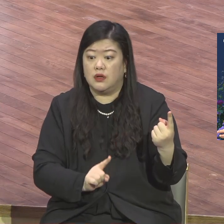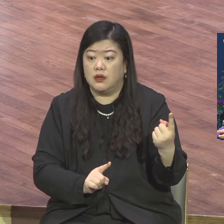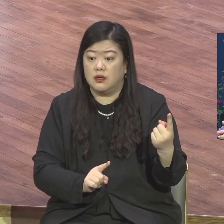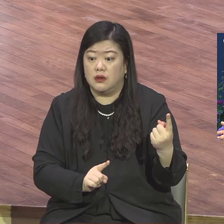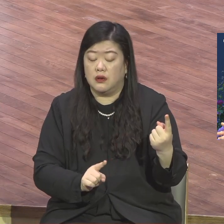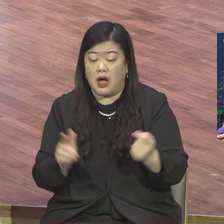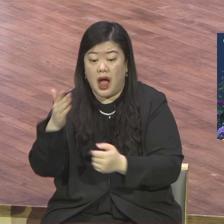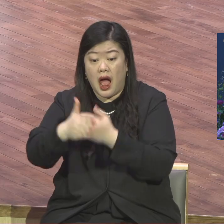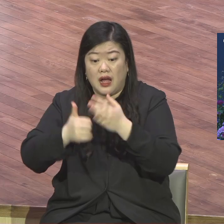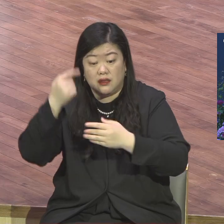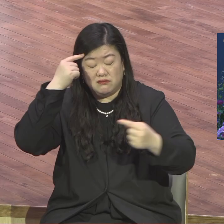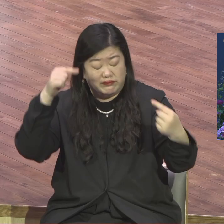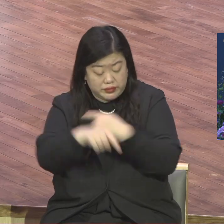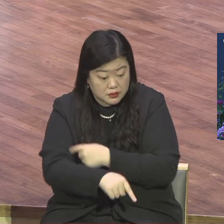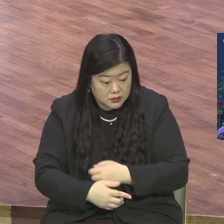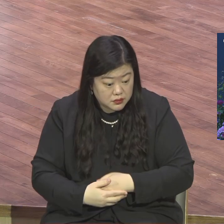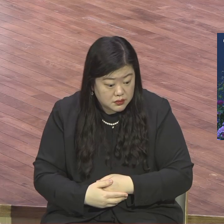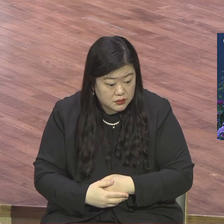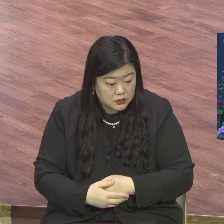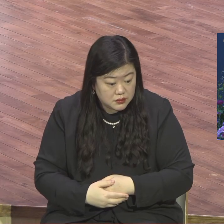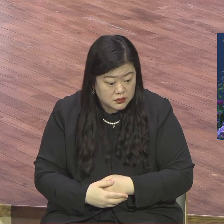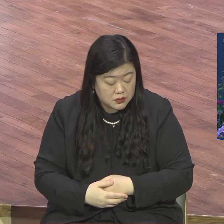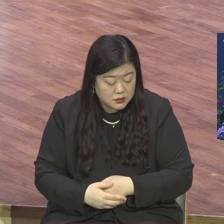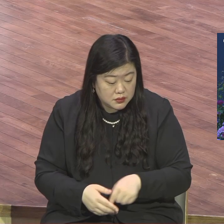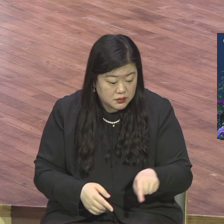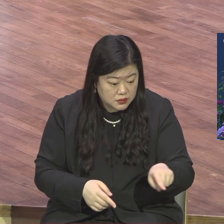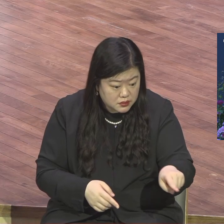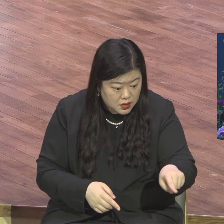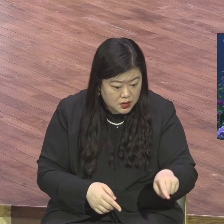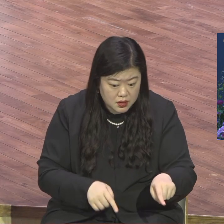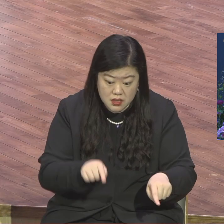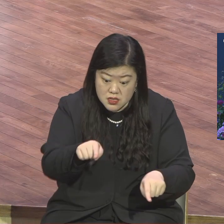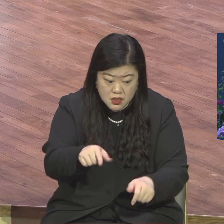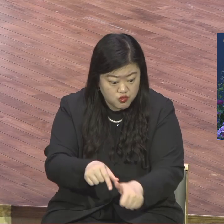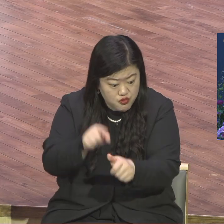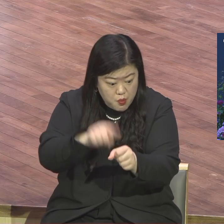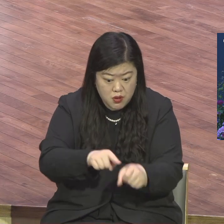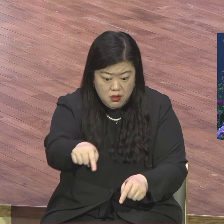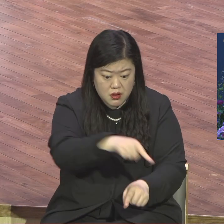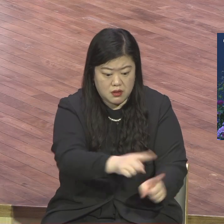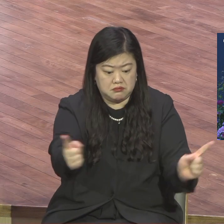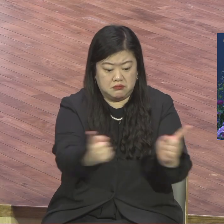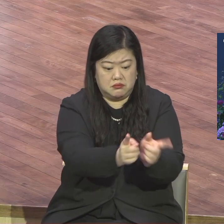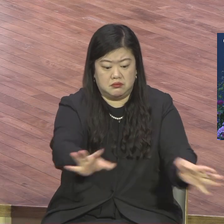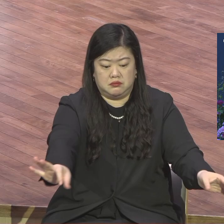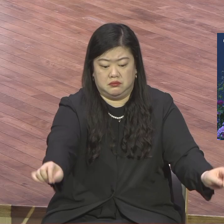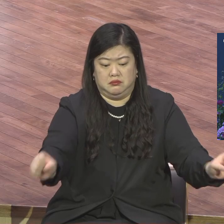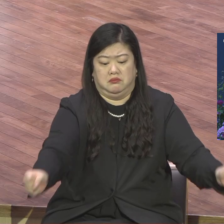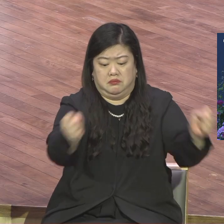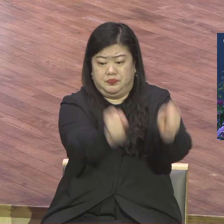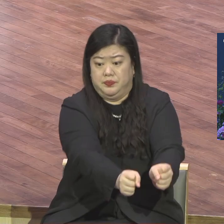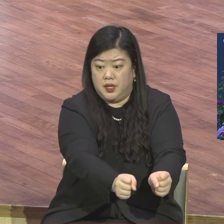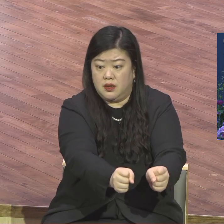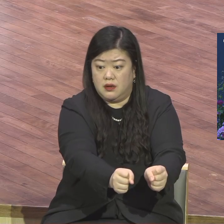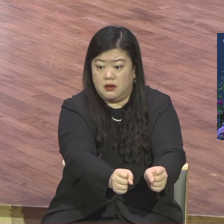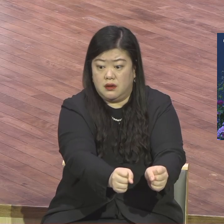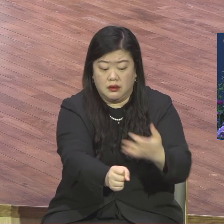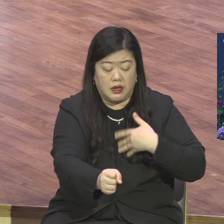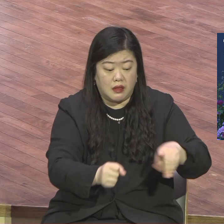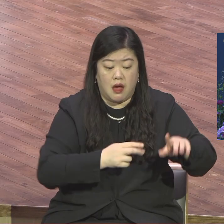계획이 틀어질 뿐 거요. 자, 그러면 하나님 여러분 보시면 뭐라고 어떻게 보시겠어요? 여러분 기도를 어떻게 듣겠어요?